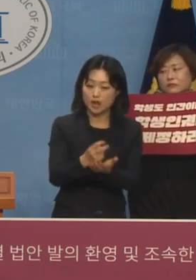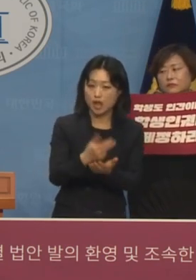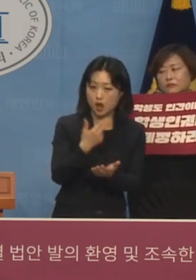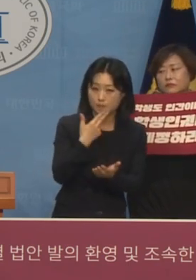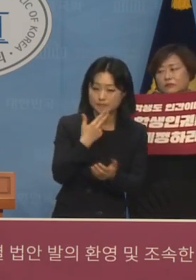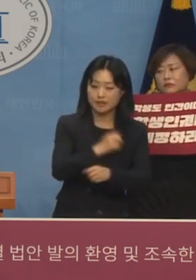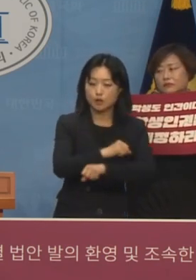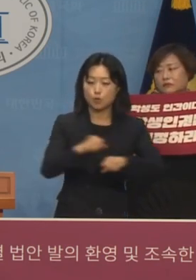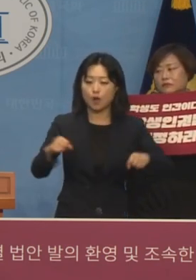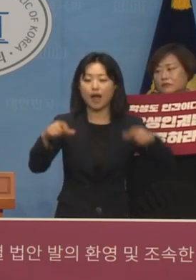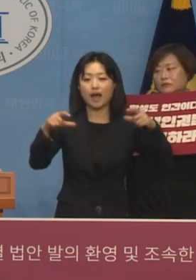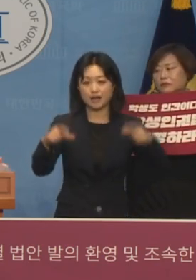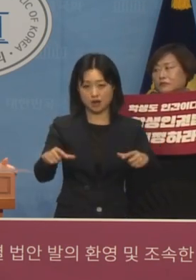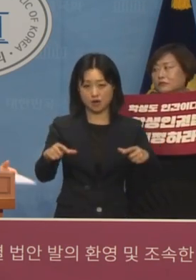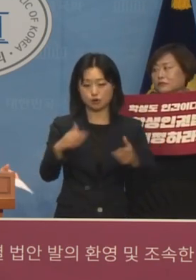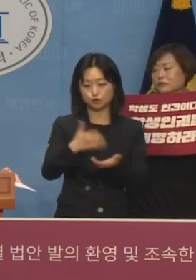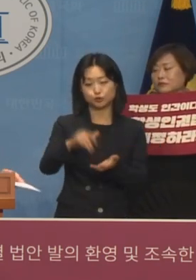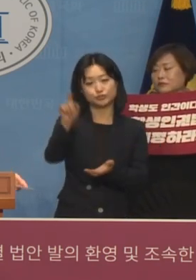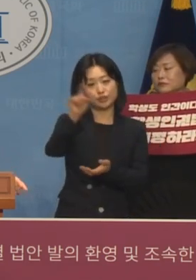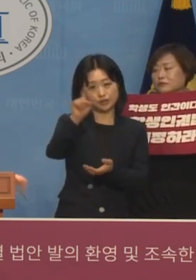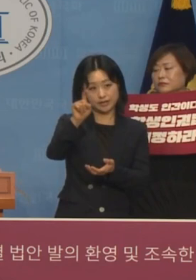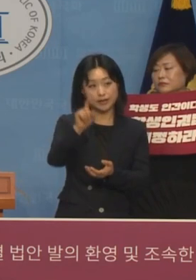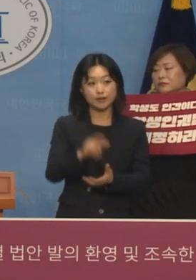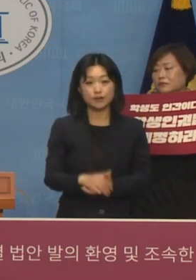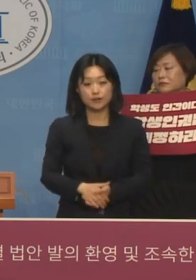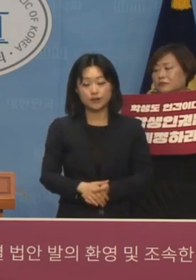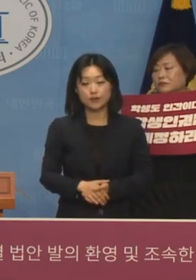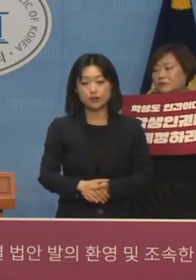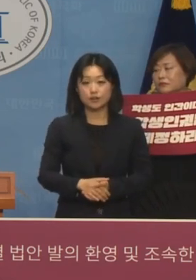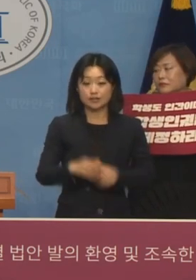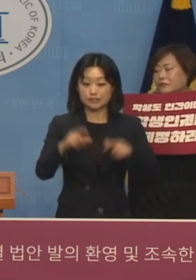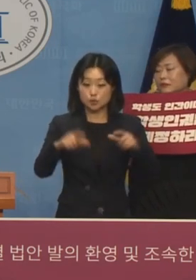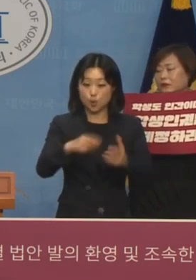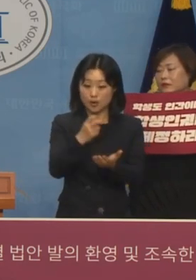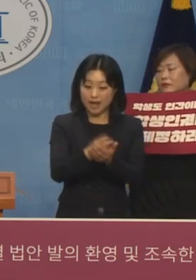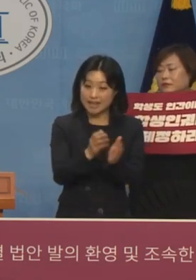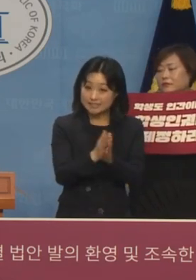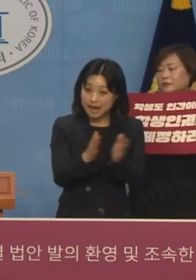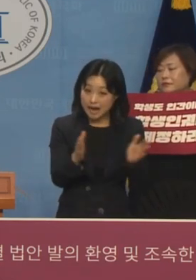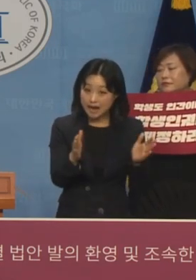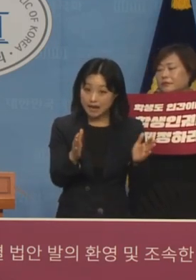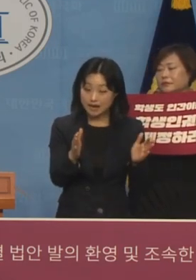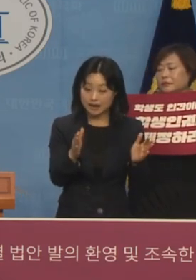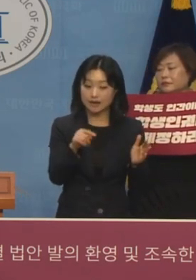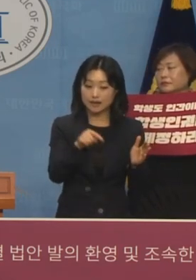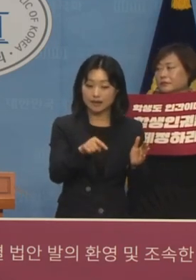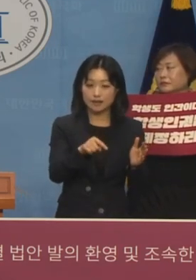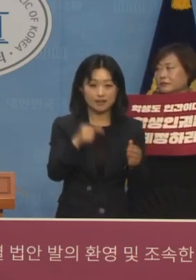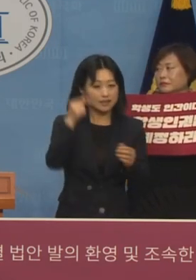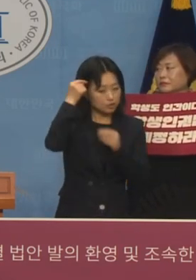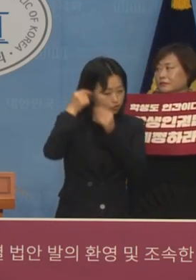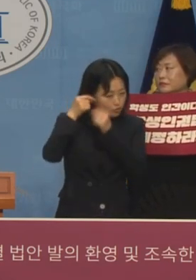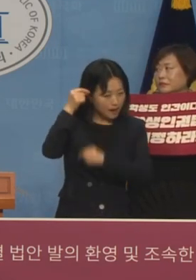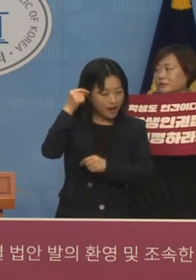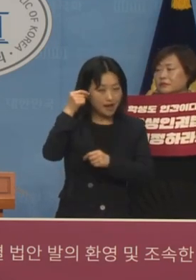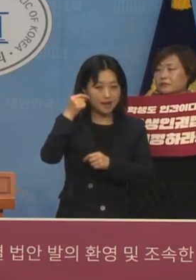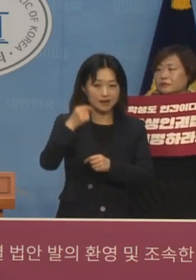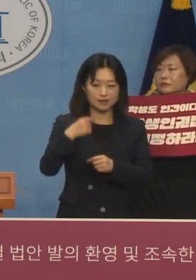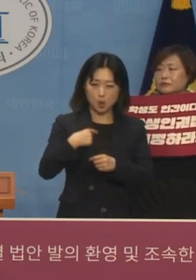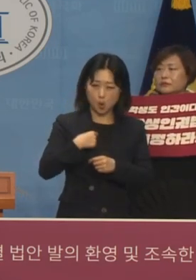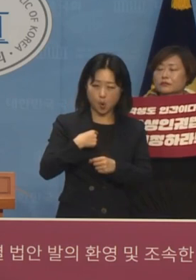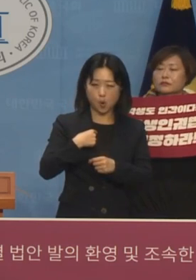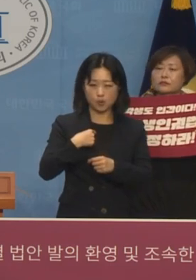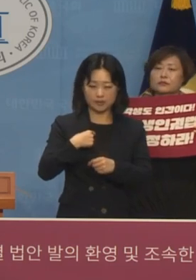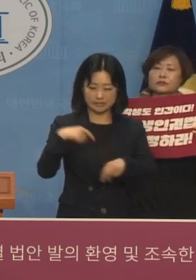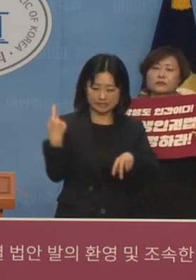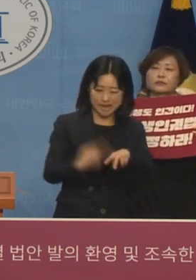광역 지자체가 10여 곳에 달하며 조례가 시행 중인 지역에서도 두발, 복장 규제,